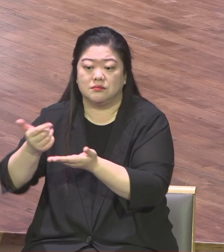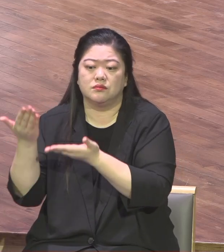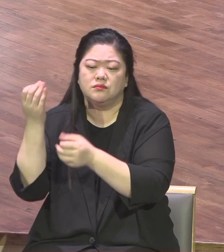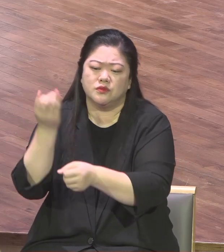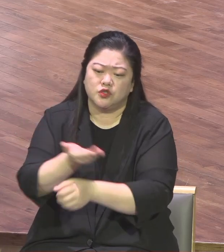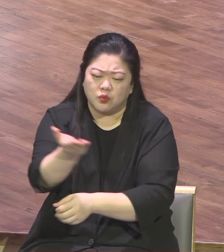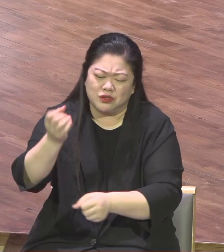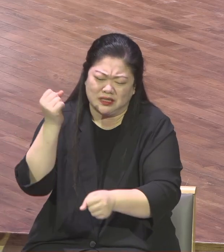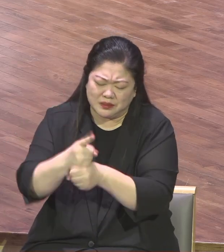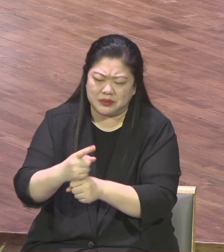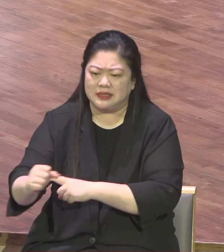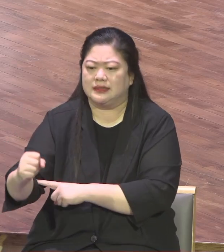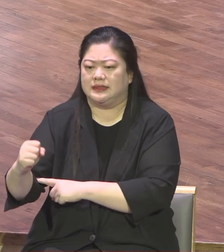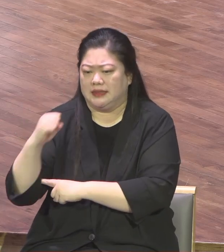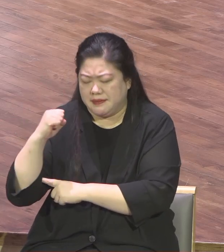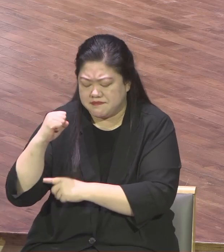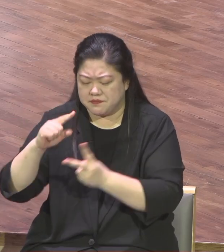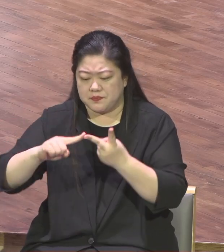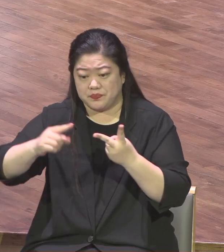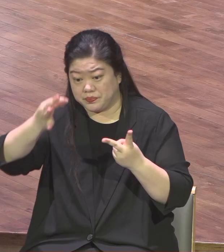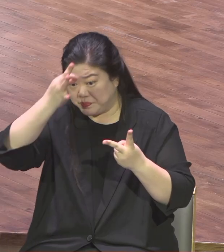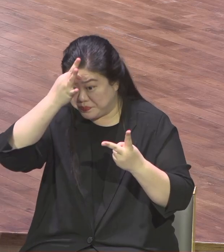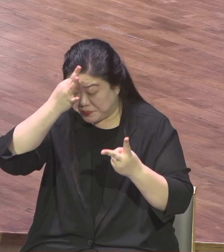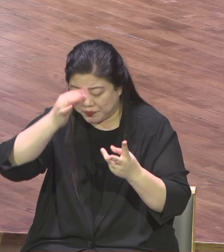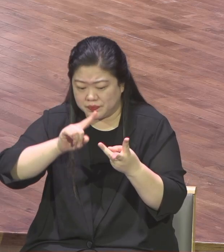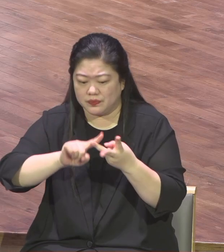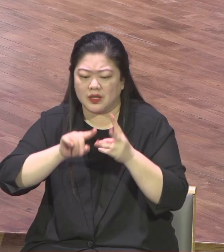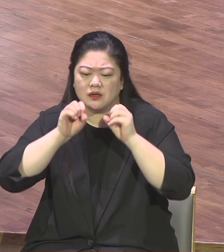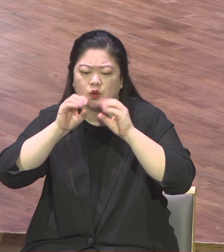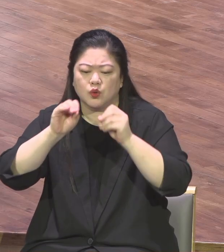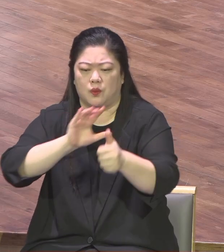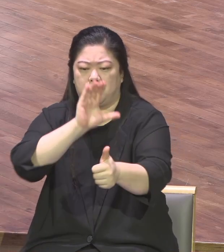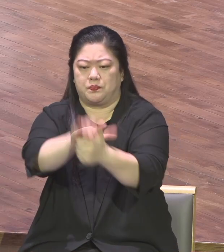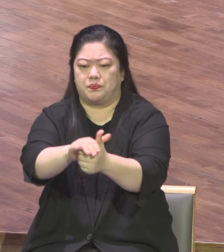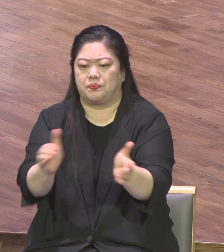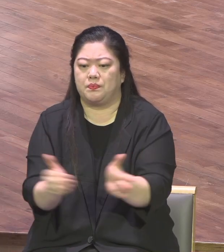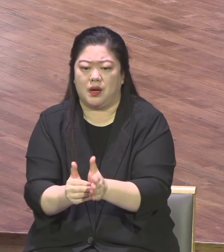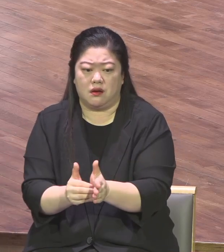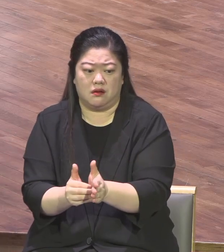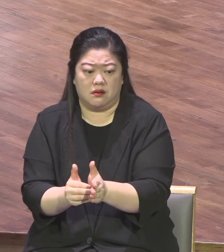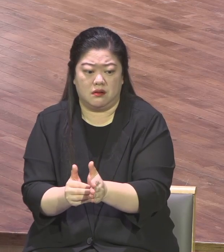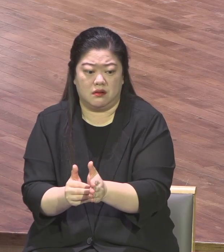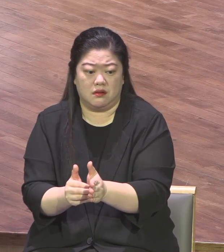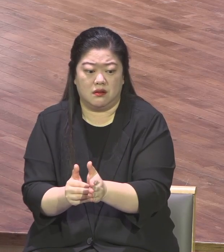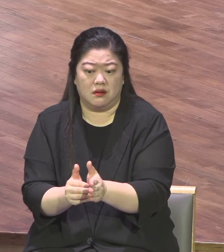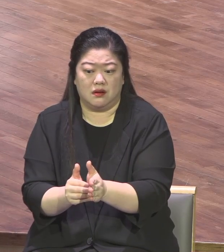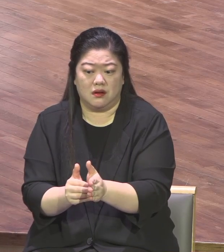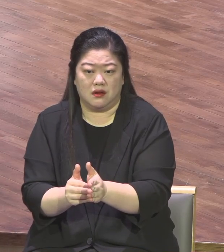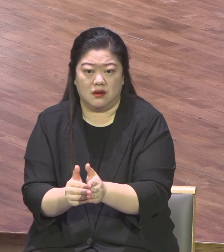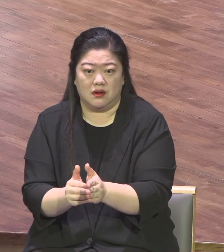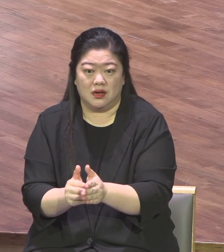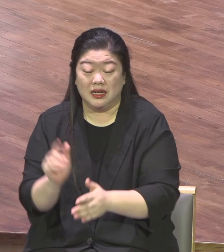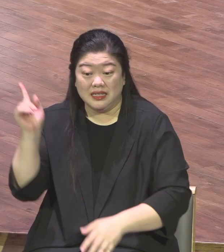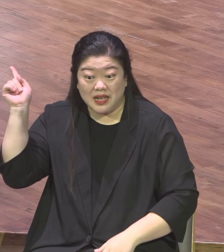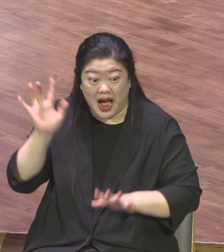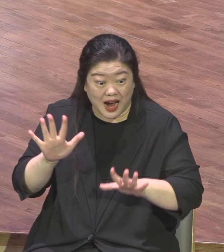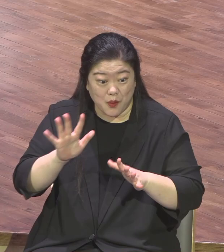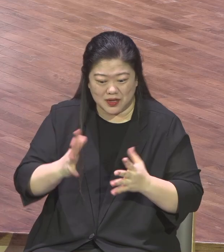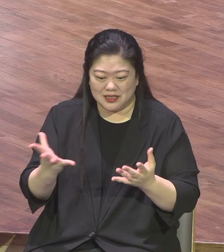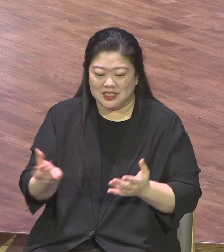헤븐의 탤런트가 주어졌어요. 헤븐의 미션이 주어졌습니다. 이 찬양을 이번 주간 한 100분도 넘게